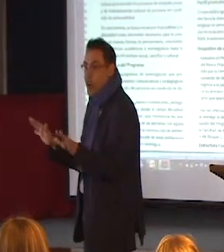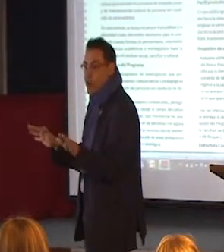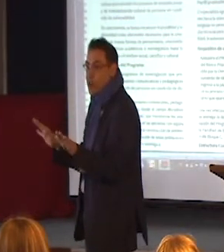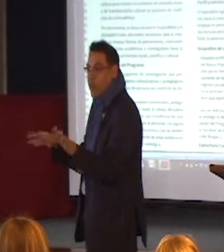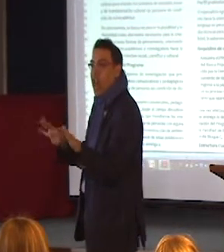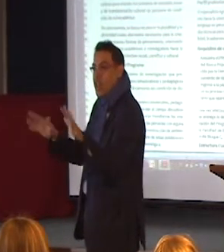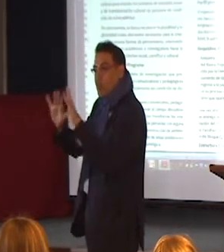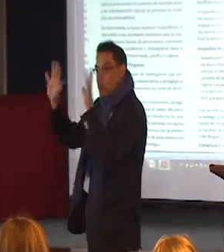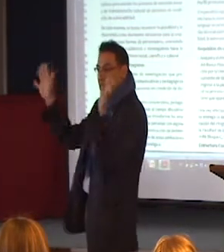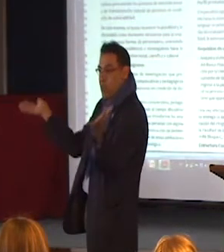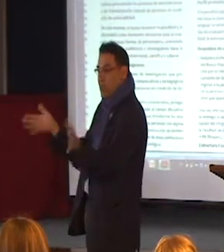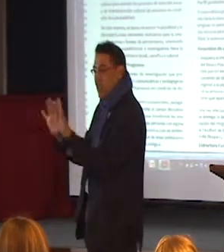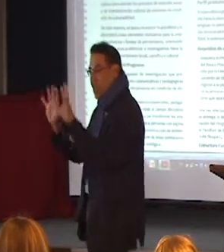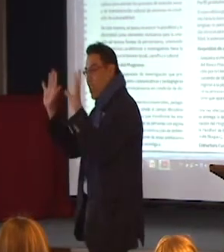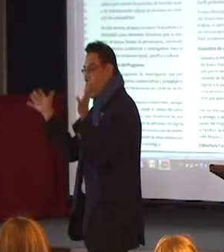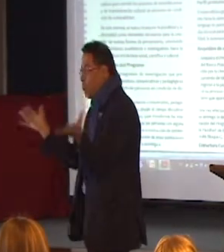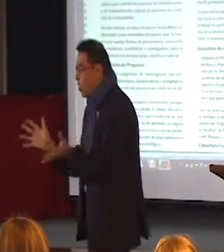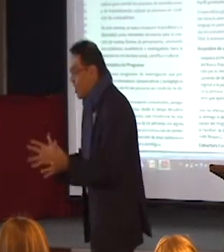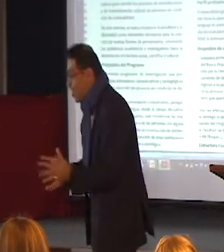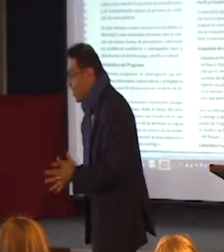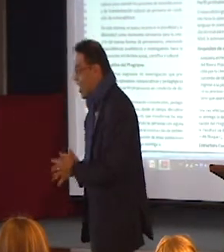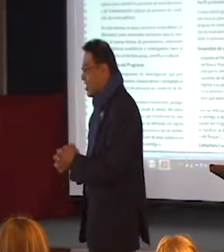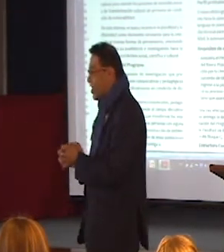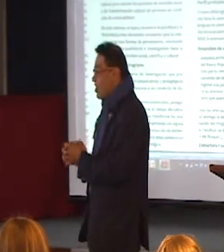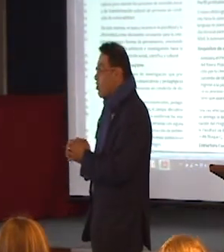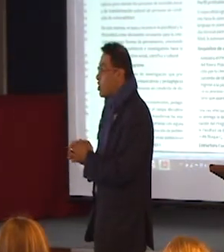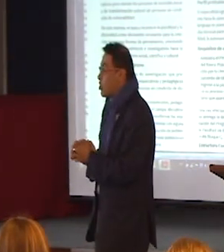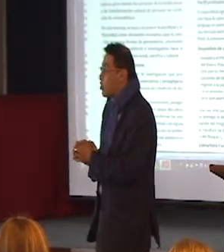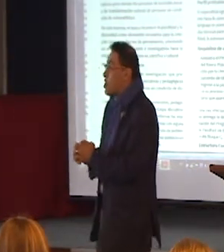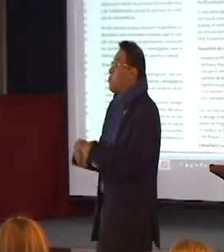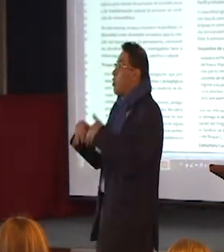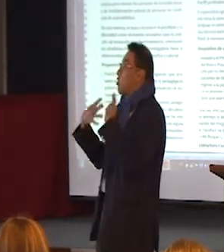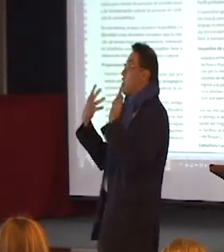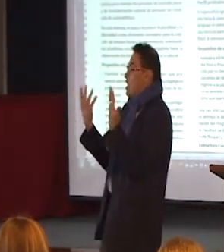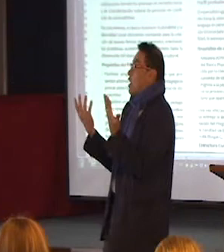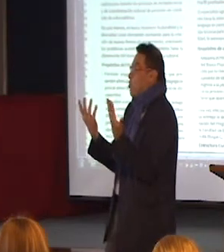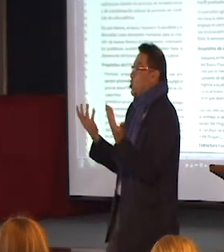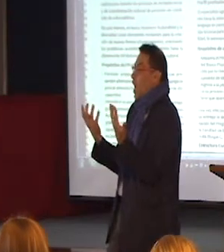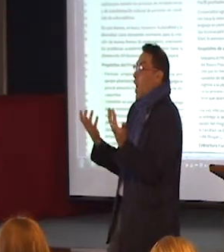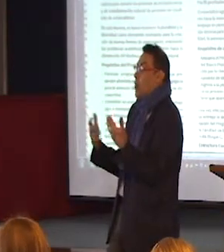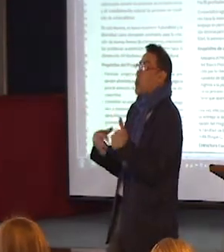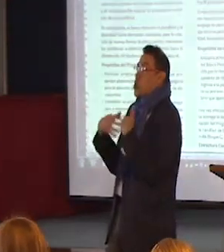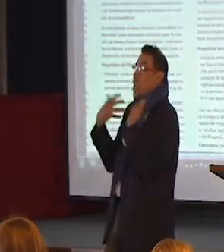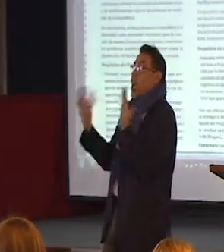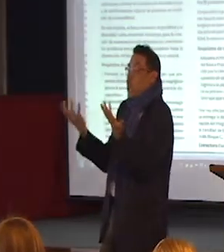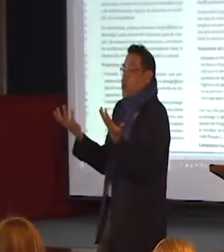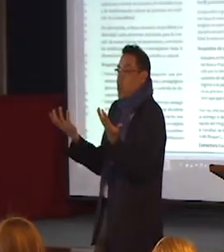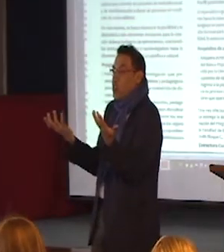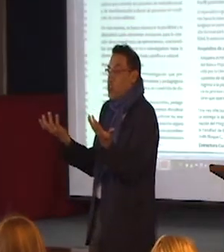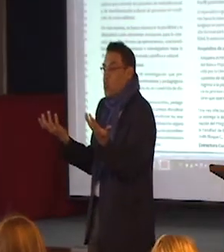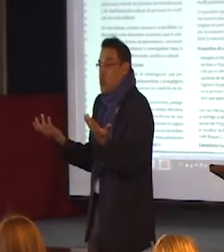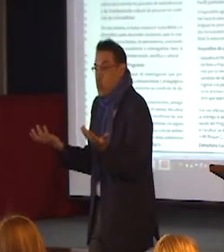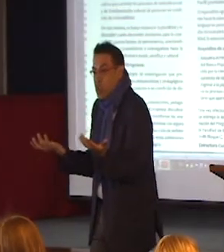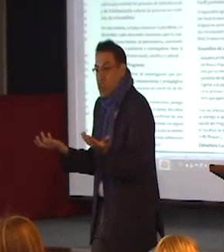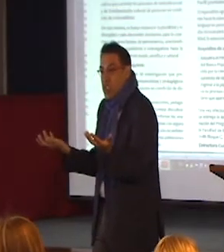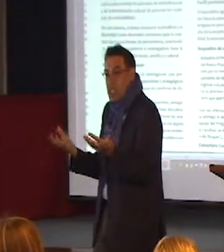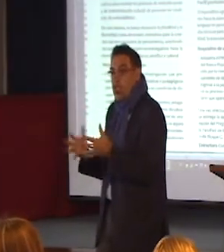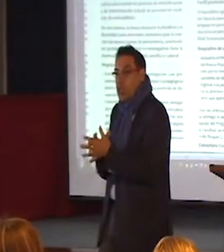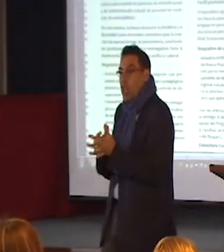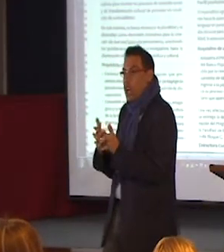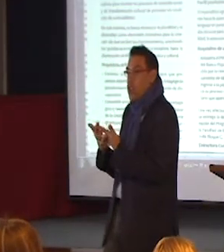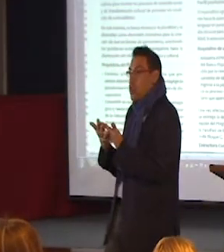embargo algunos las hemos logrado camuflar y hemos podido pasar ahí en la homogeneidad, ¿no es cierto? Pero tenemos que apostarle a